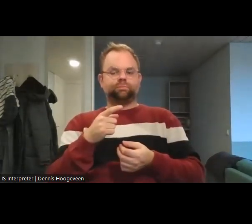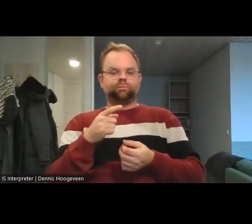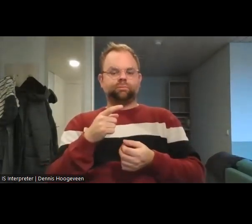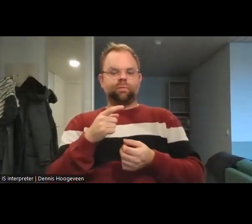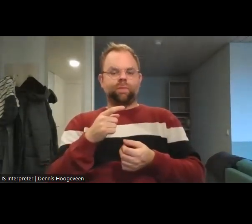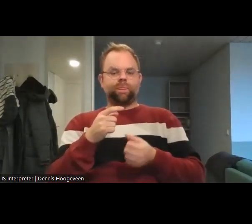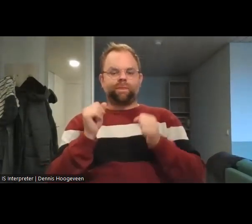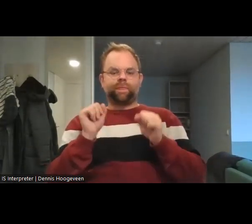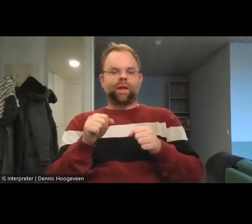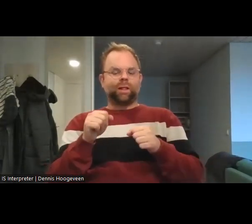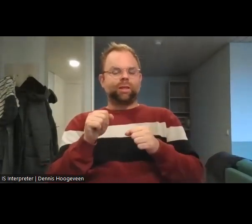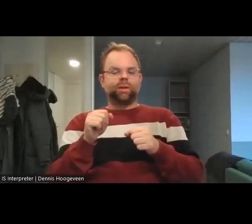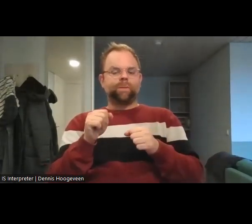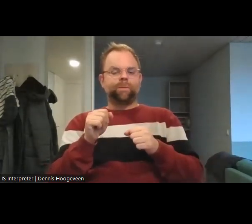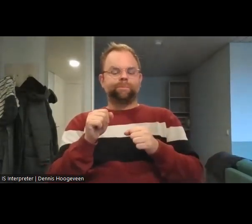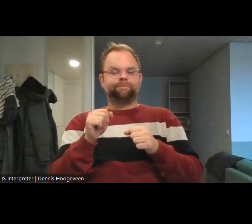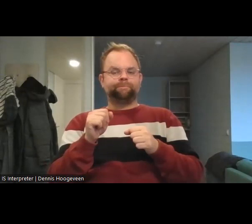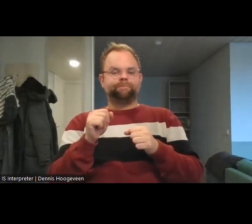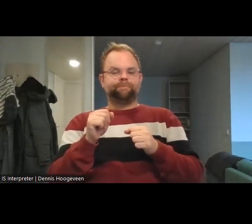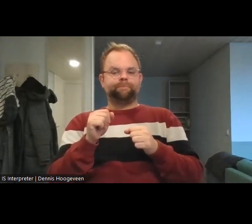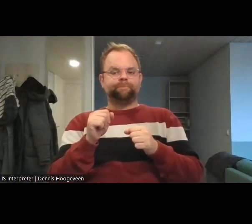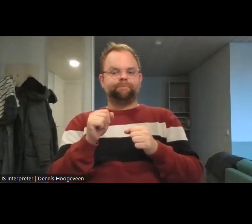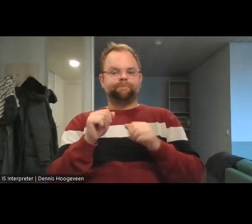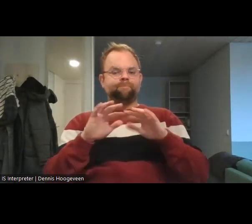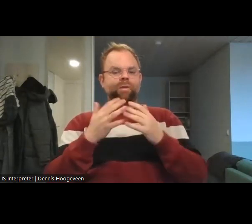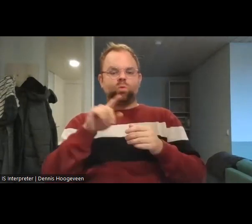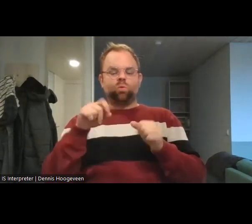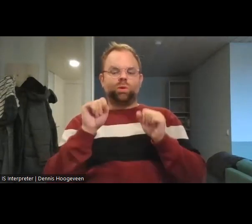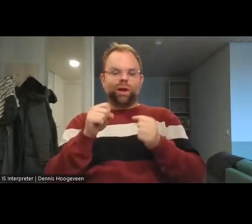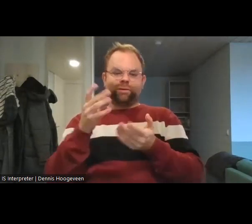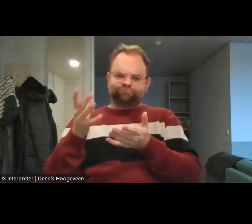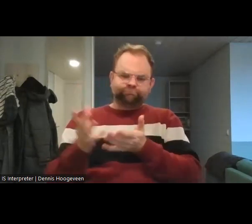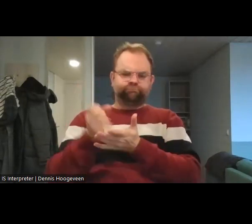comme le Comité pour les droits des personnes avec handicap